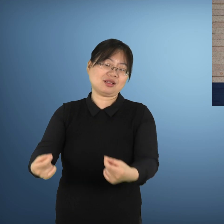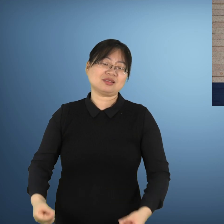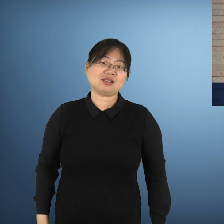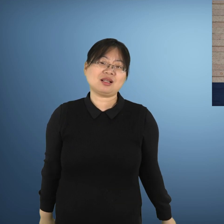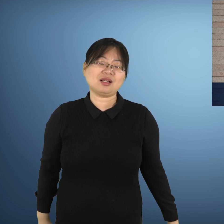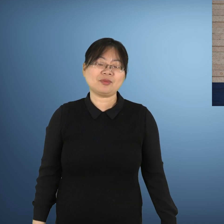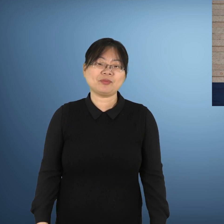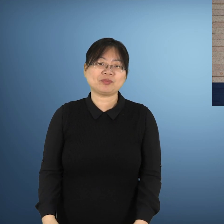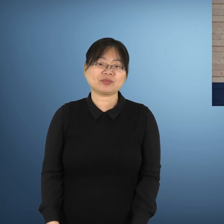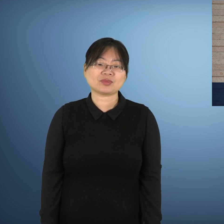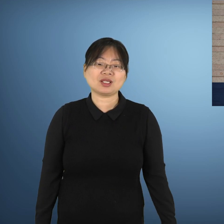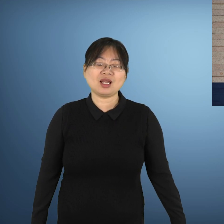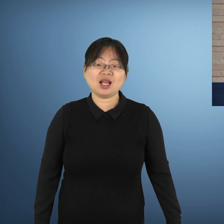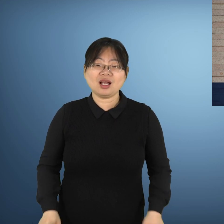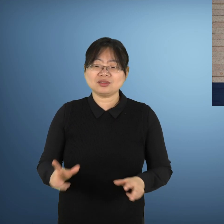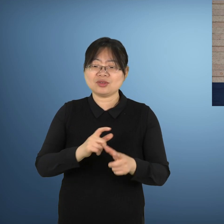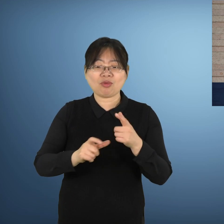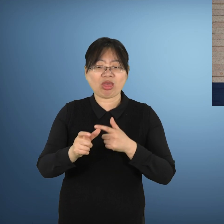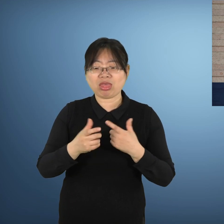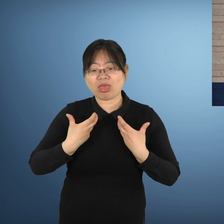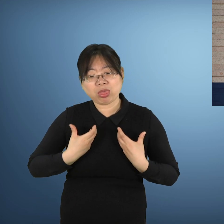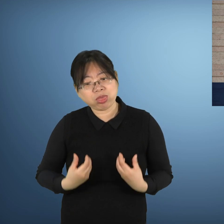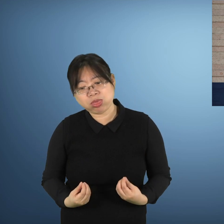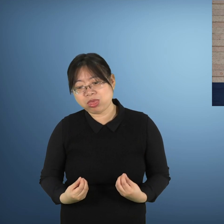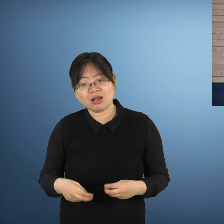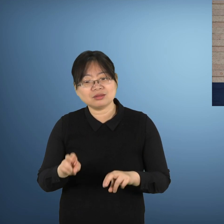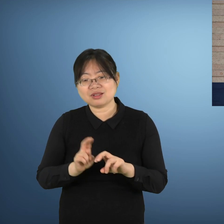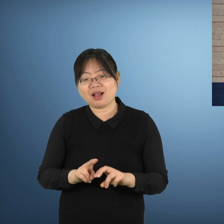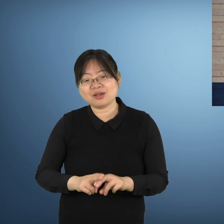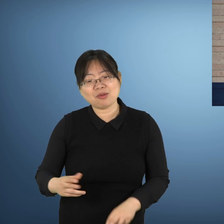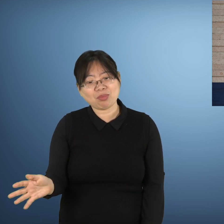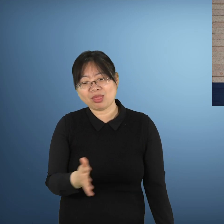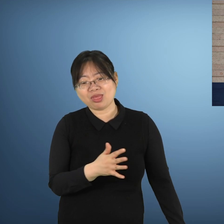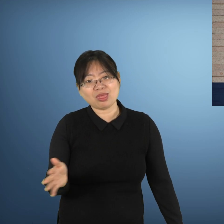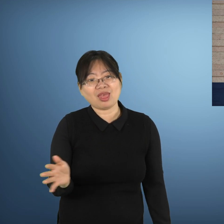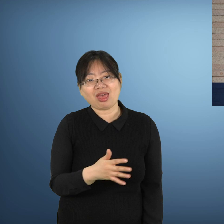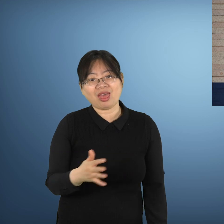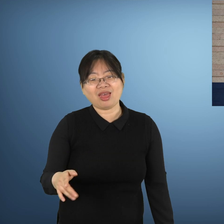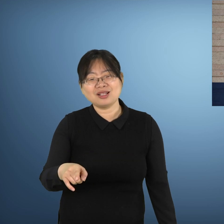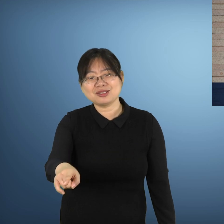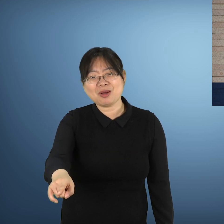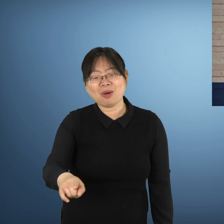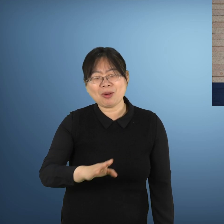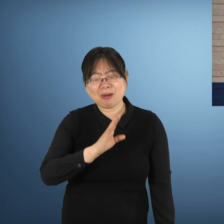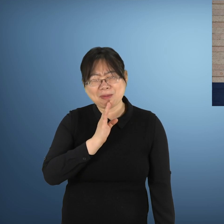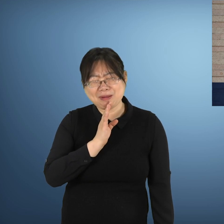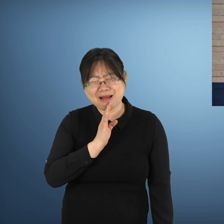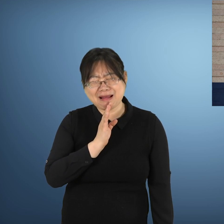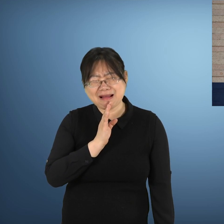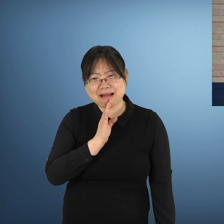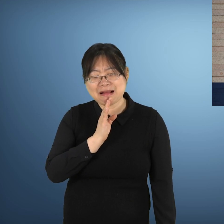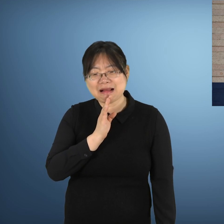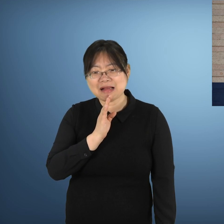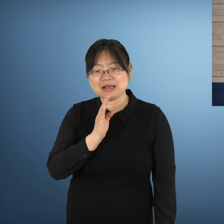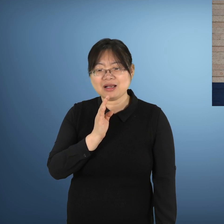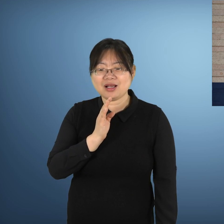더 이상 내려갈 곳이 없는 지경을 설명할 때 이렇게 표현을 하는